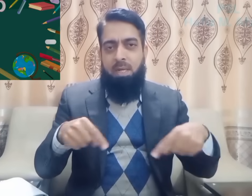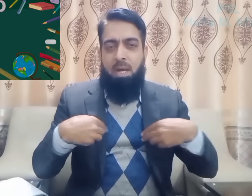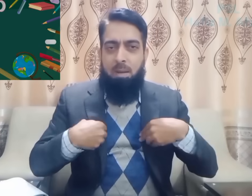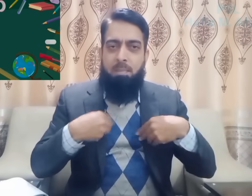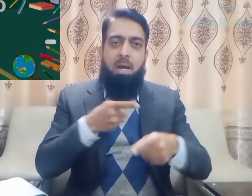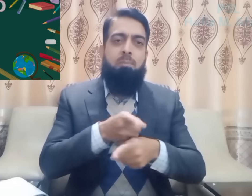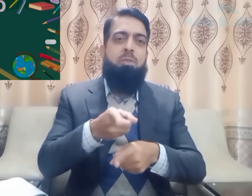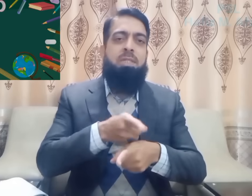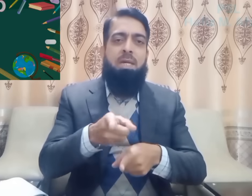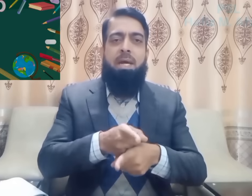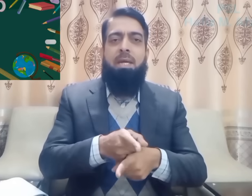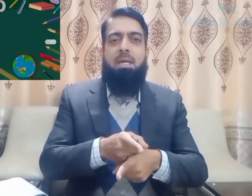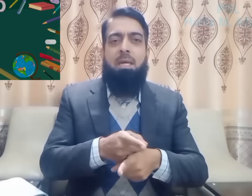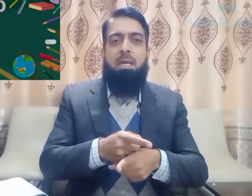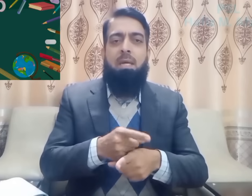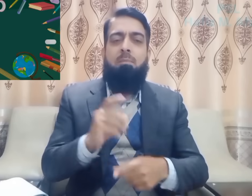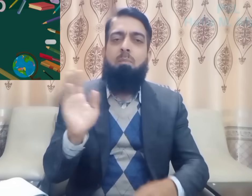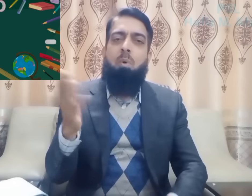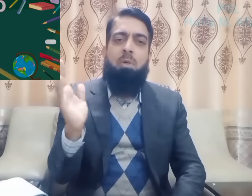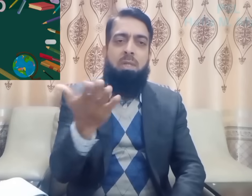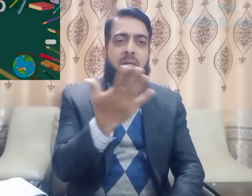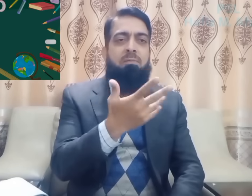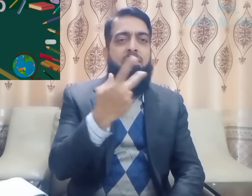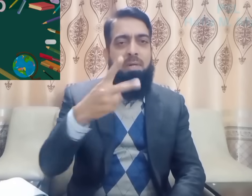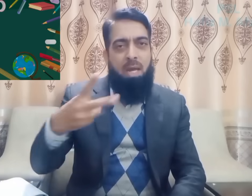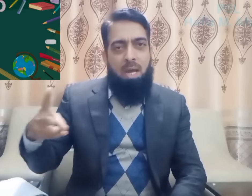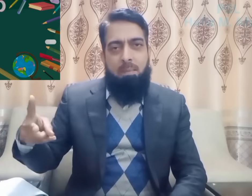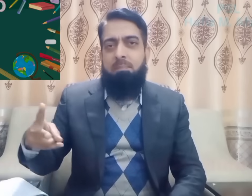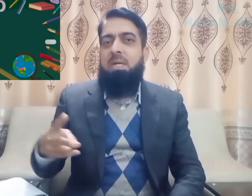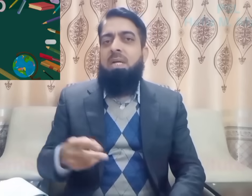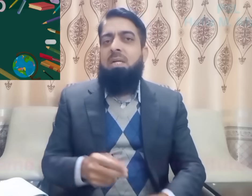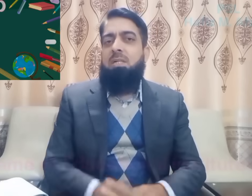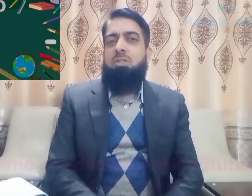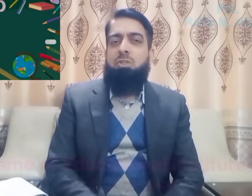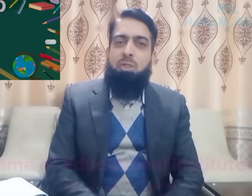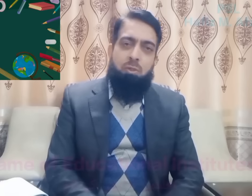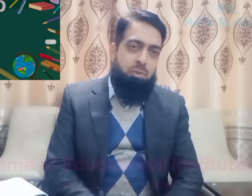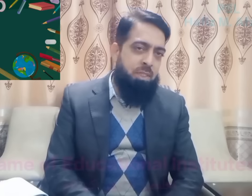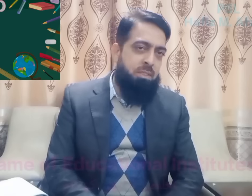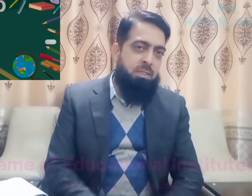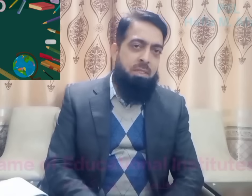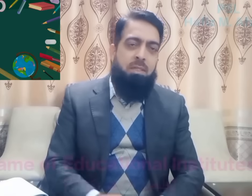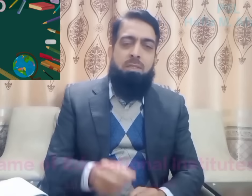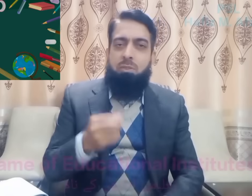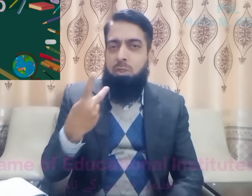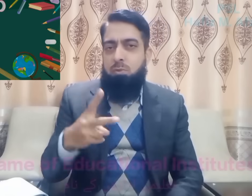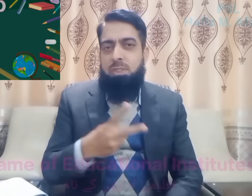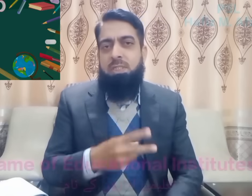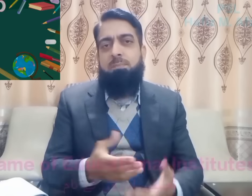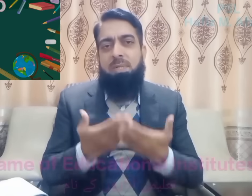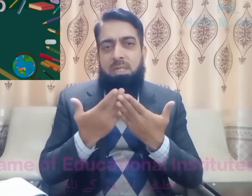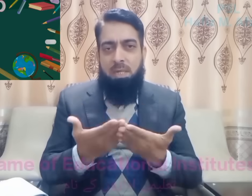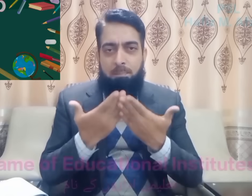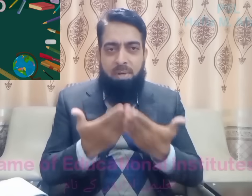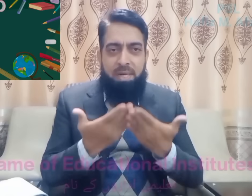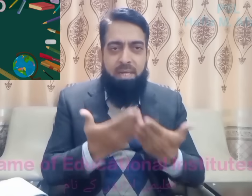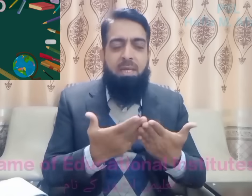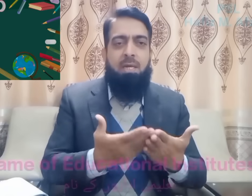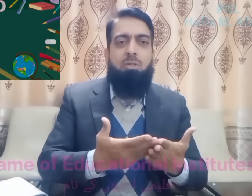में हम आपको सिखाएंगे मुख्तलिफ नाम इंस्टीट्यूशंस। इंस्टीट्यूशंस मीन कि पढ़ने के